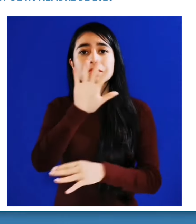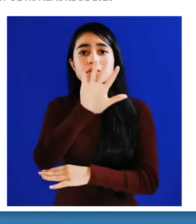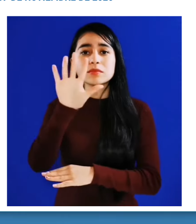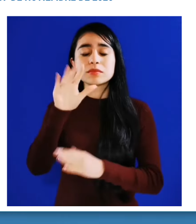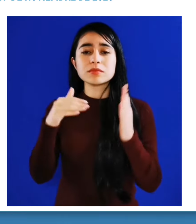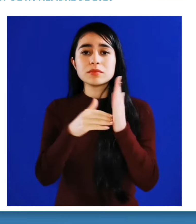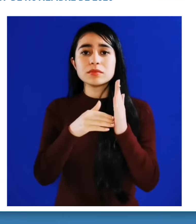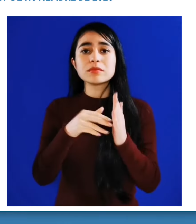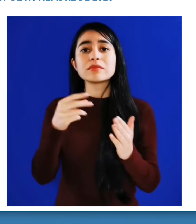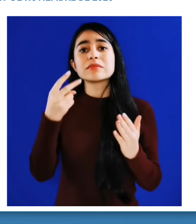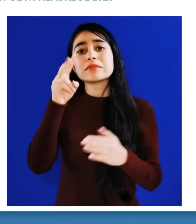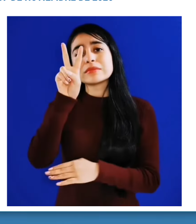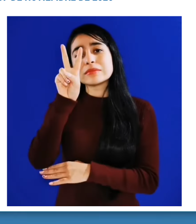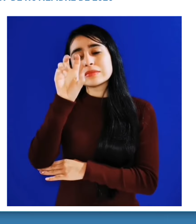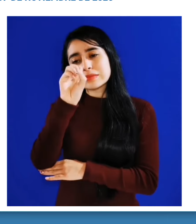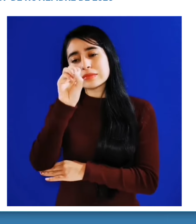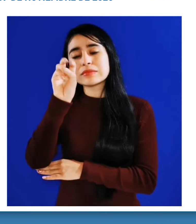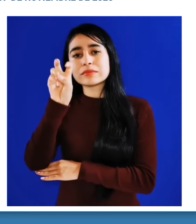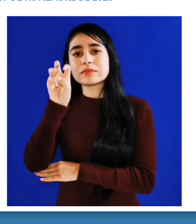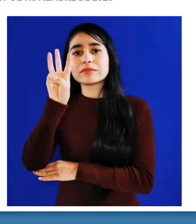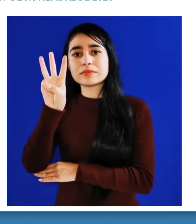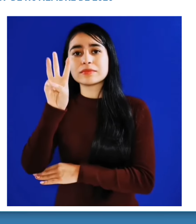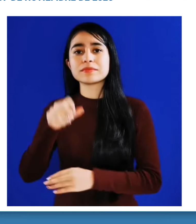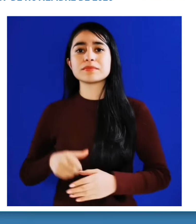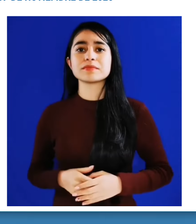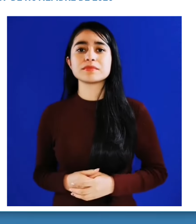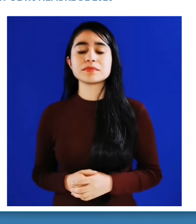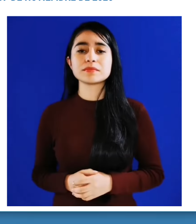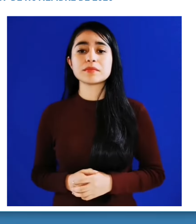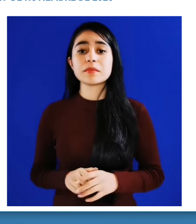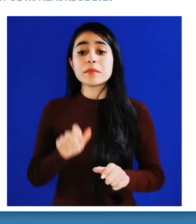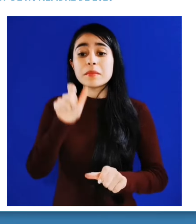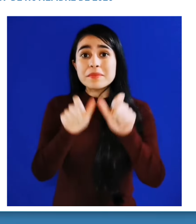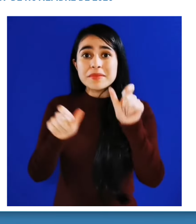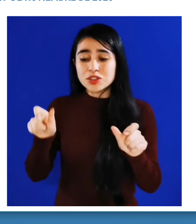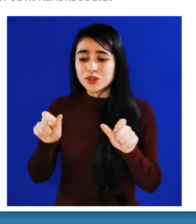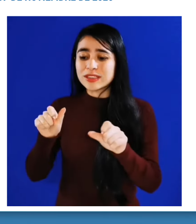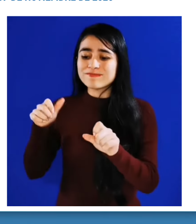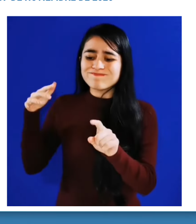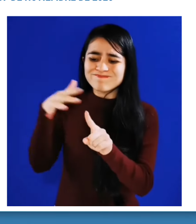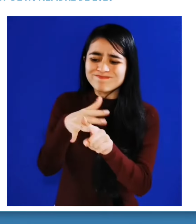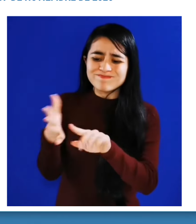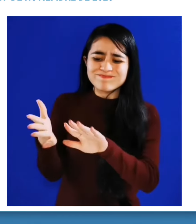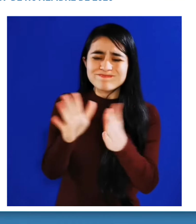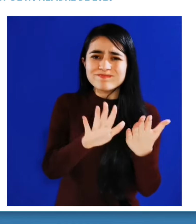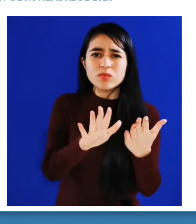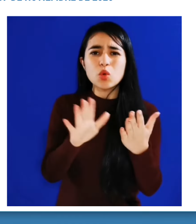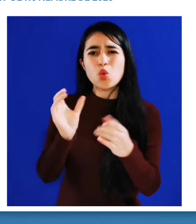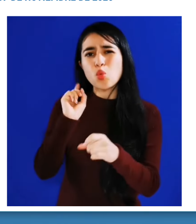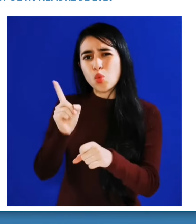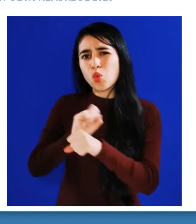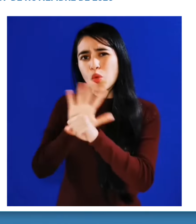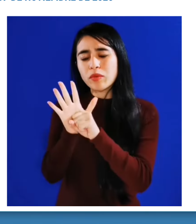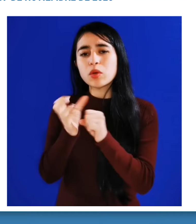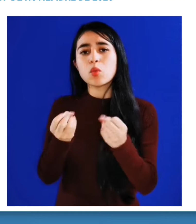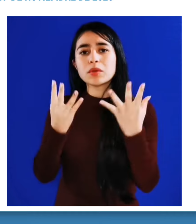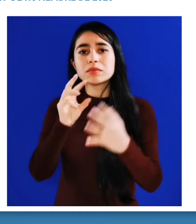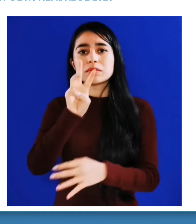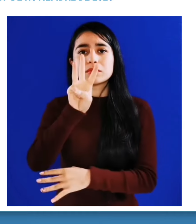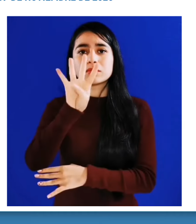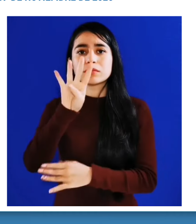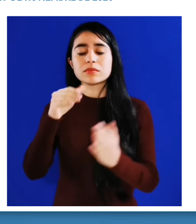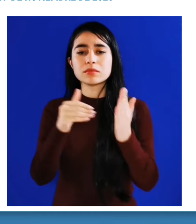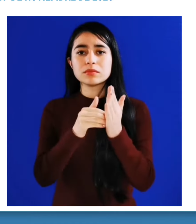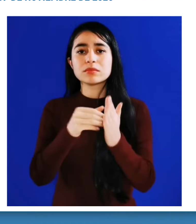55.073. Número de personas muertas, 34